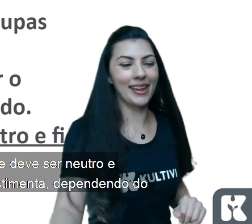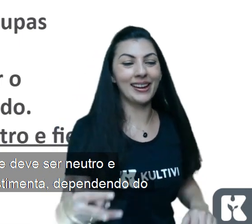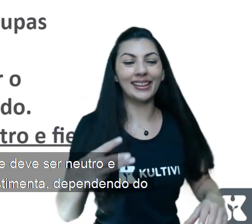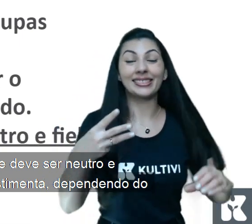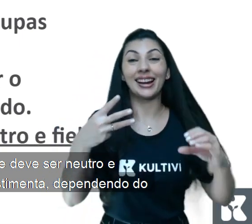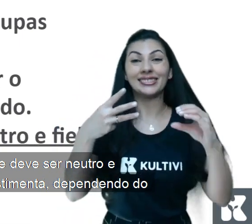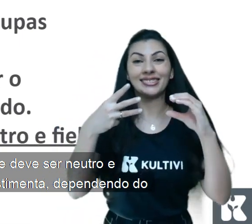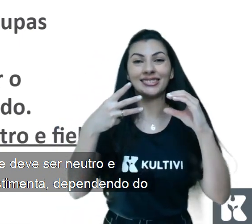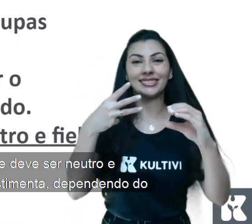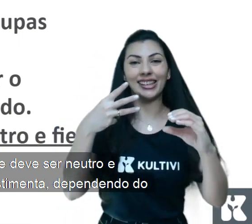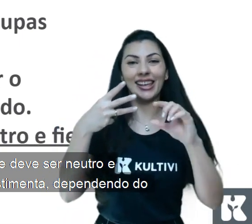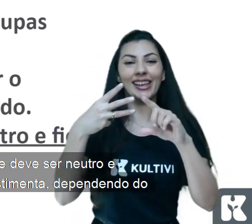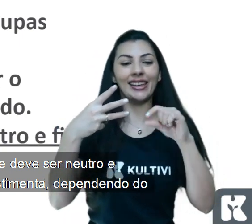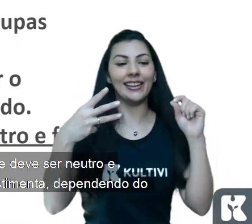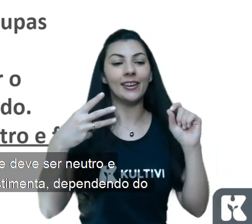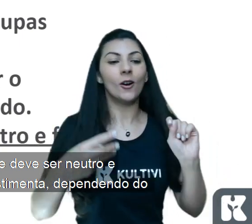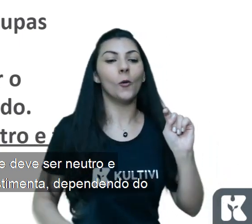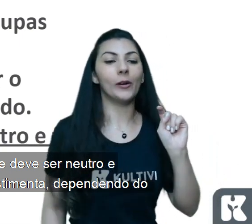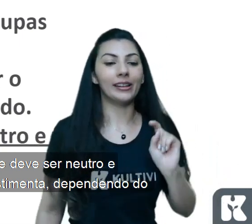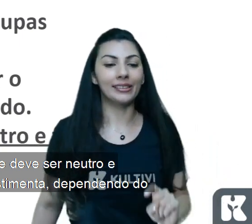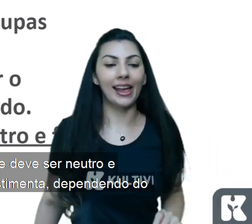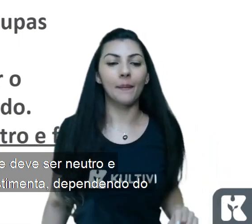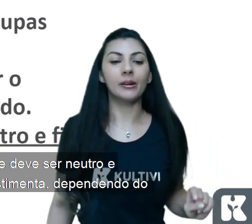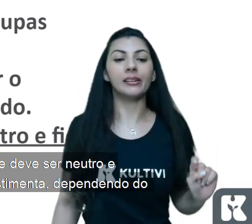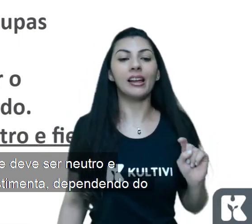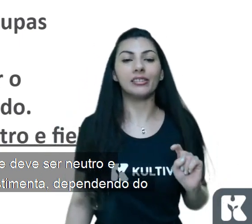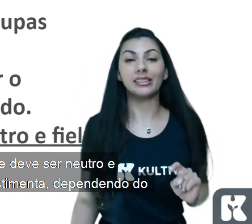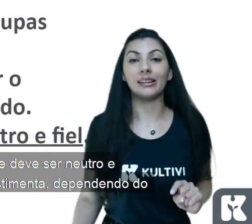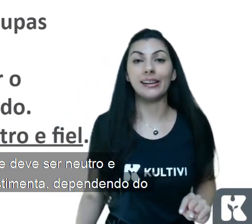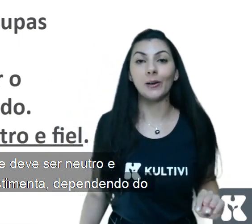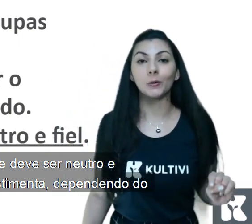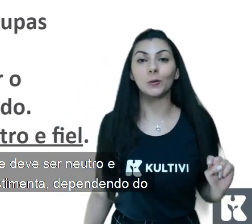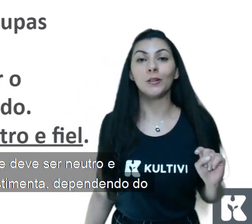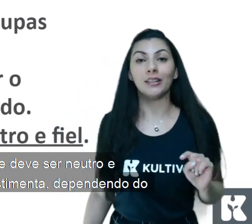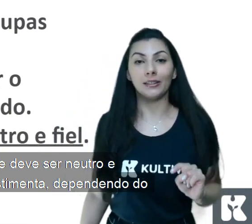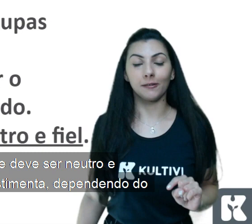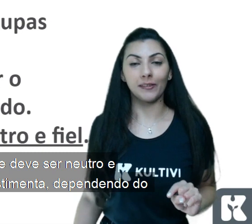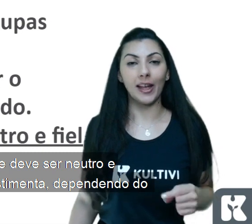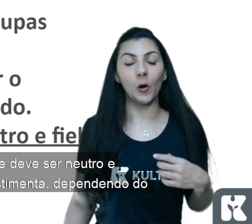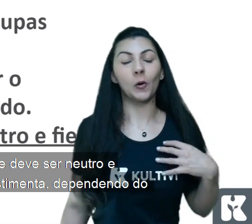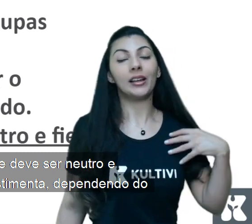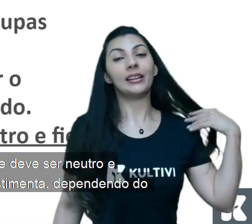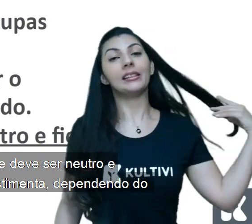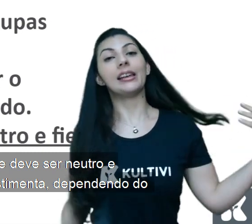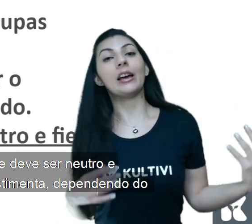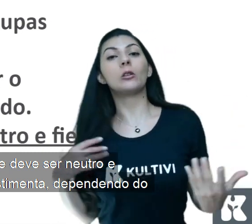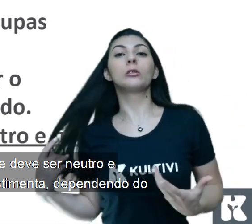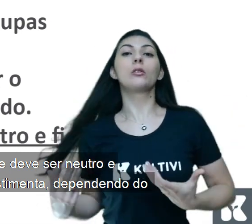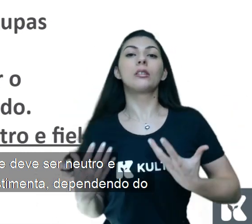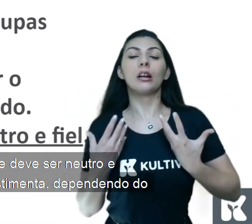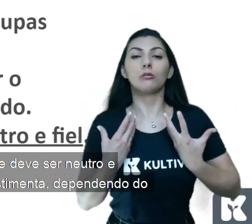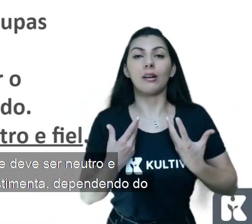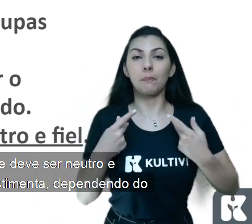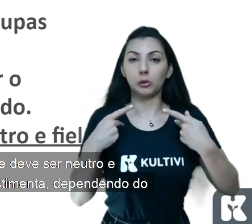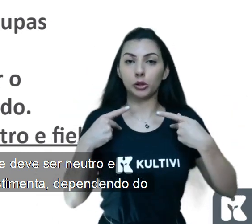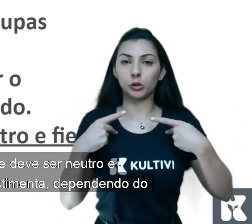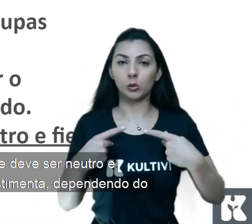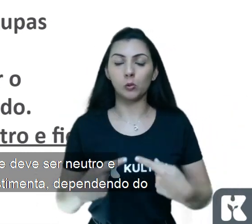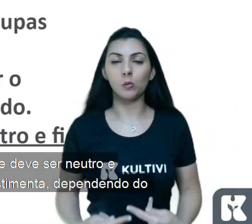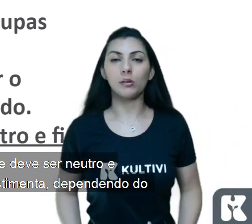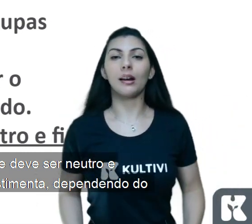Muito bem, letra C. O intérprete deve ser neutro e fiel. Neutro tanto